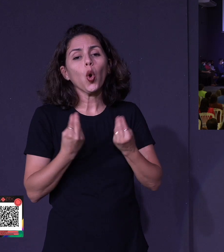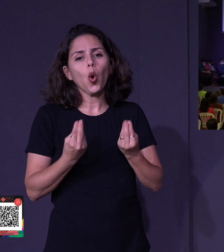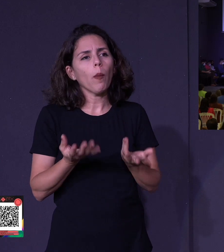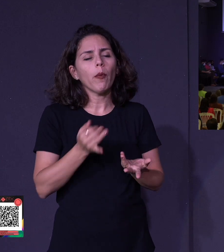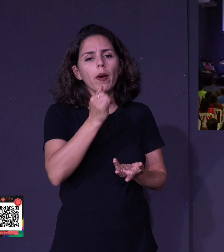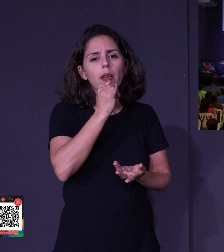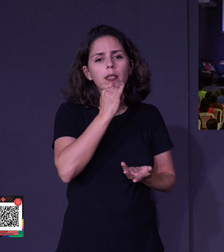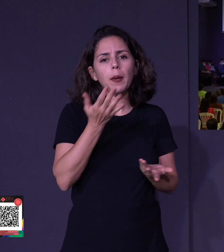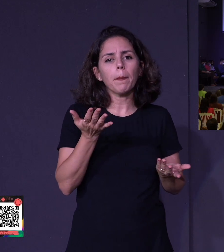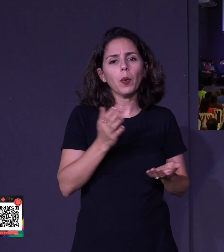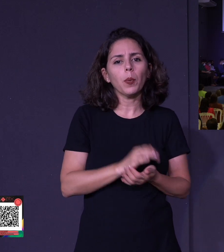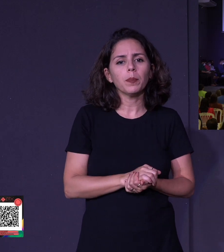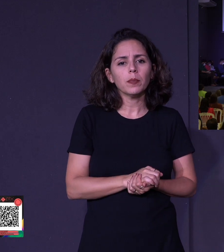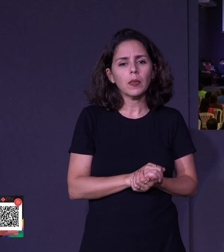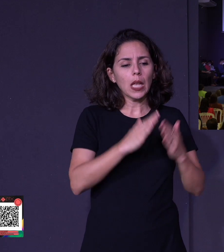Vê.